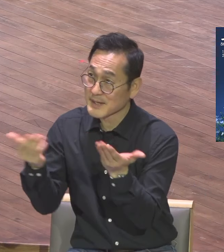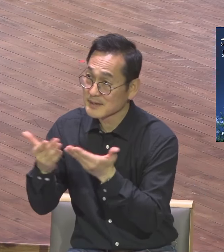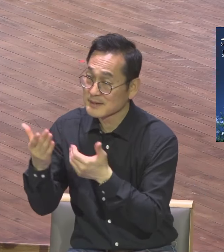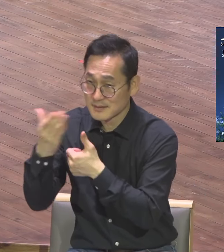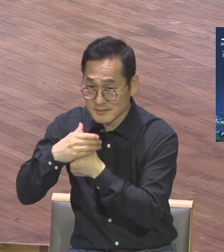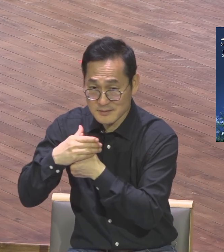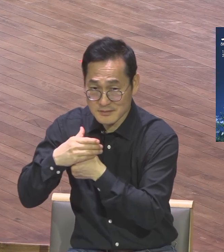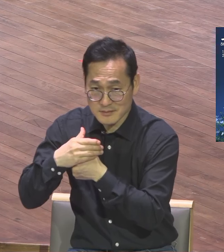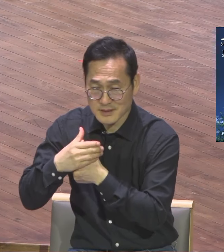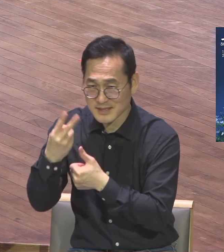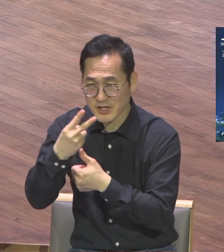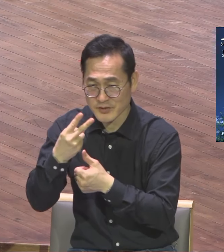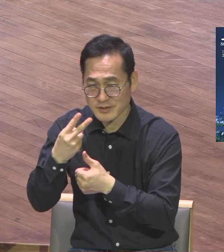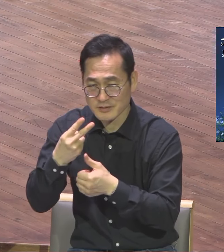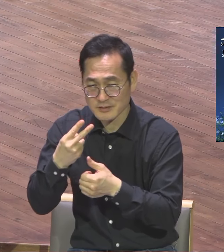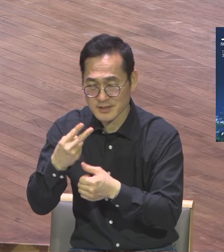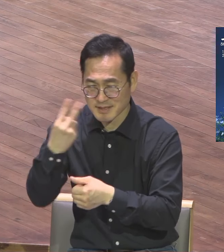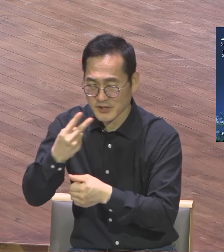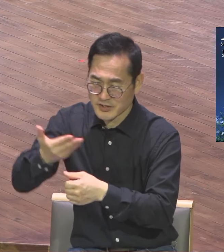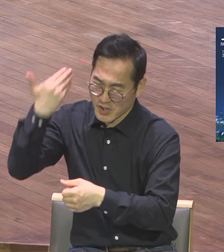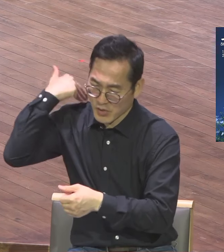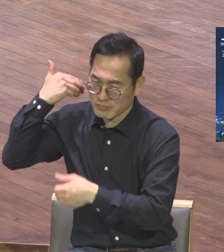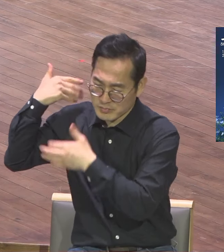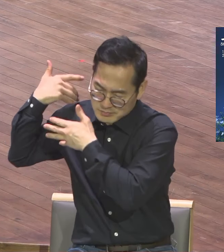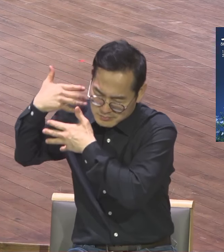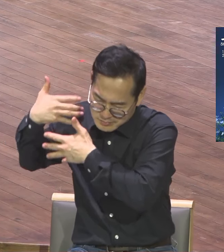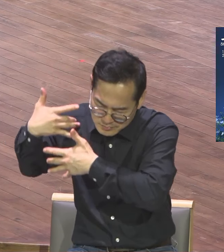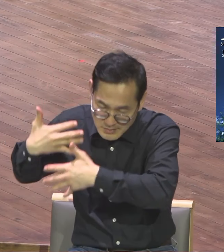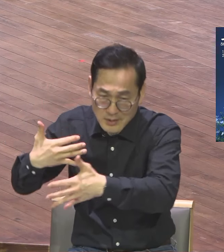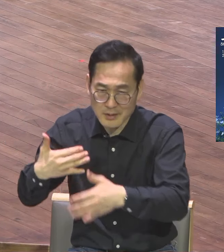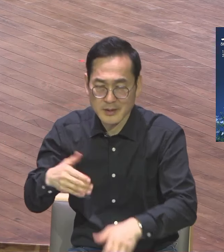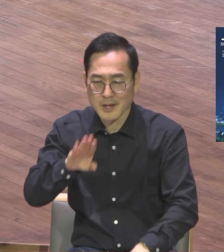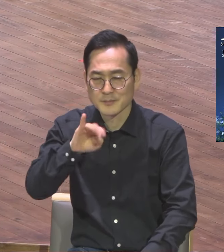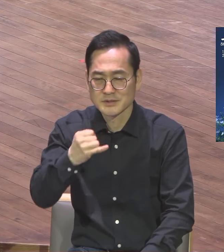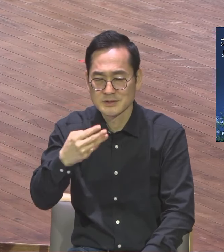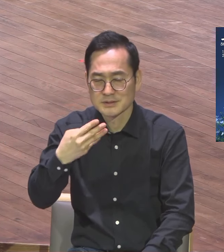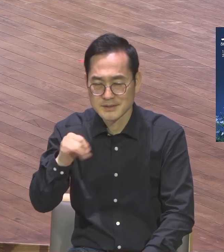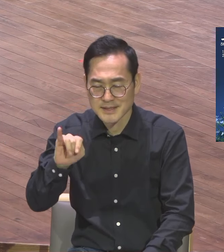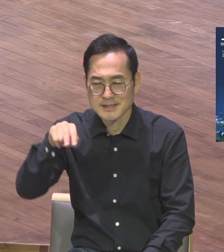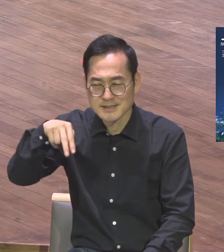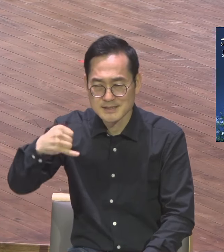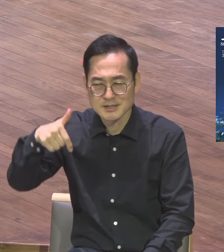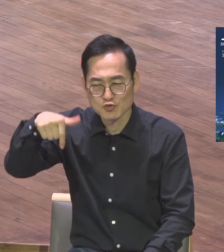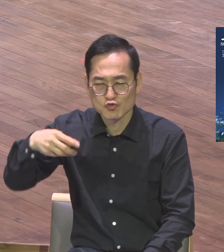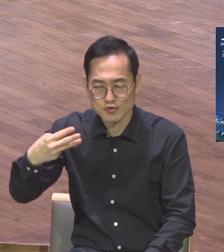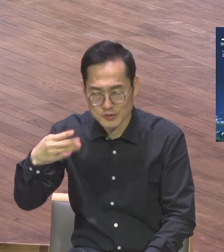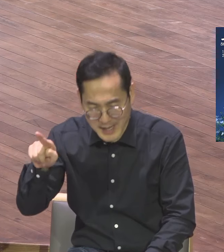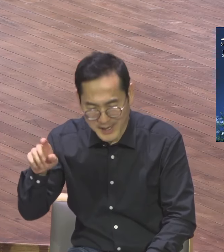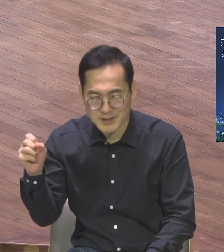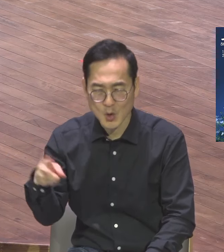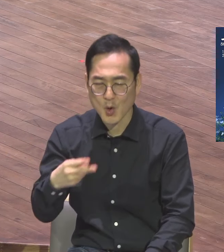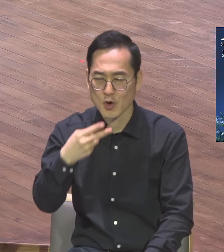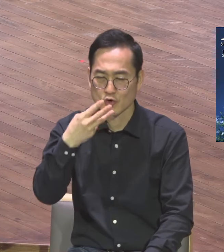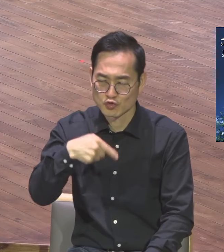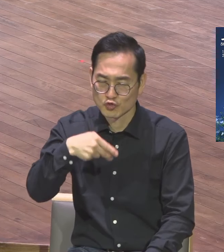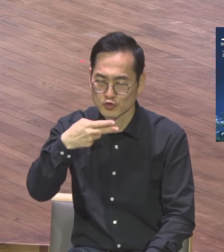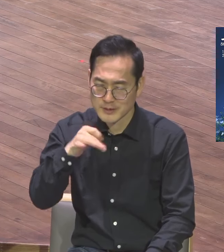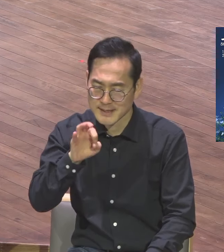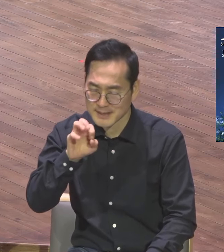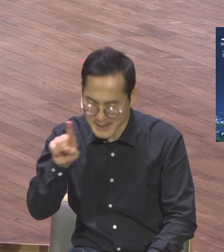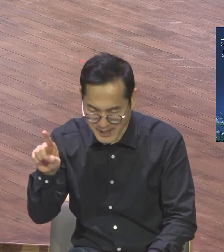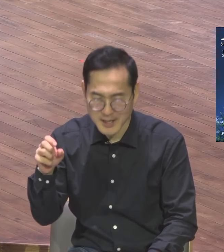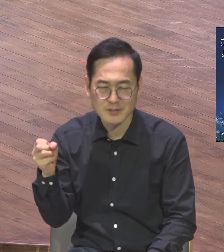동안 계속해서 불씨가 아울라, 베베, 루디아, 뭐 야손,